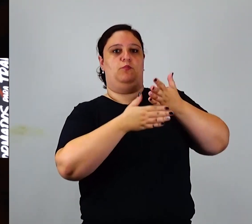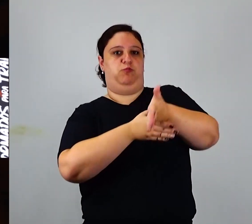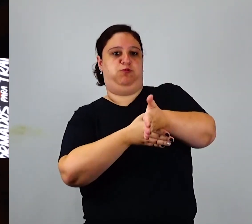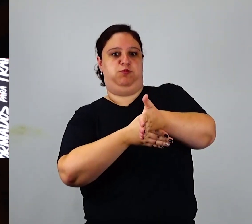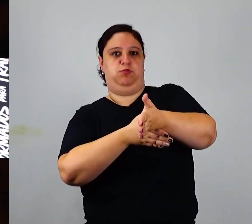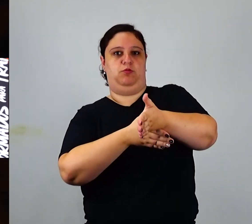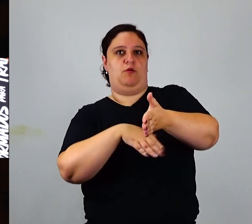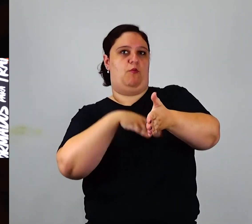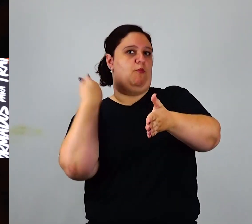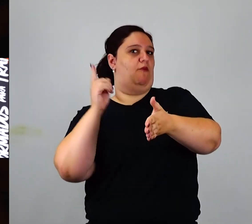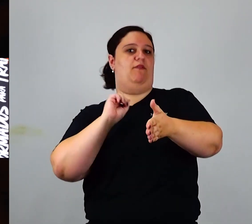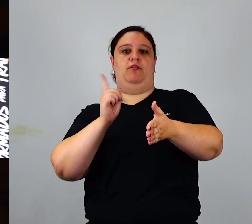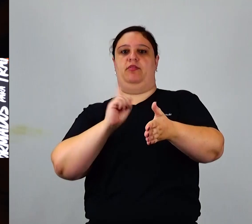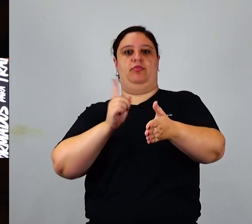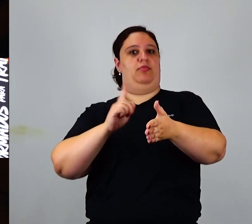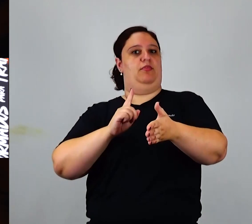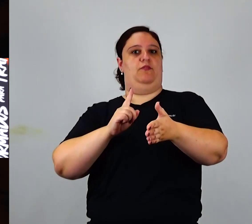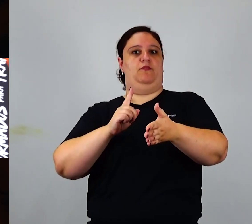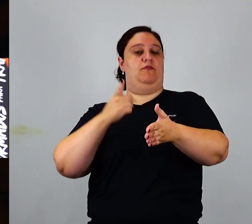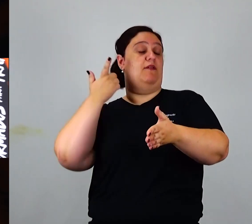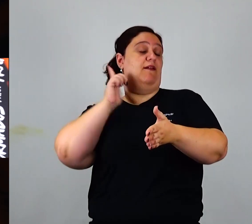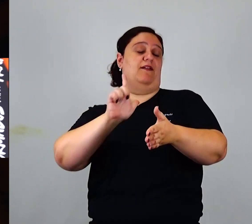inimigo.